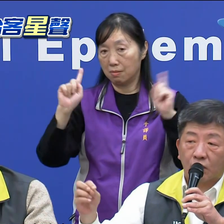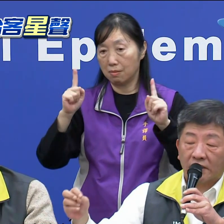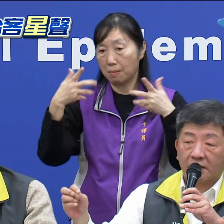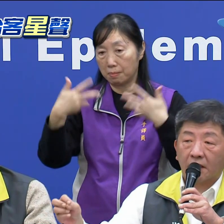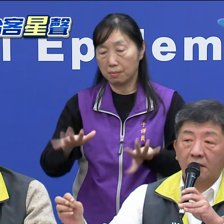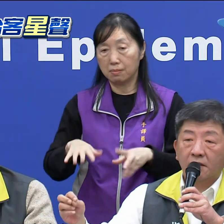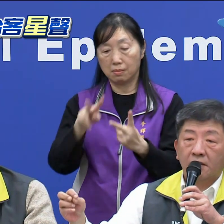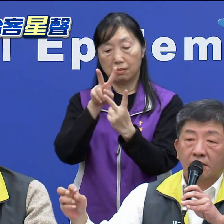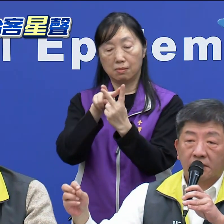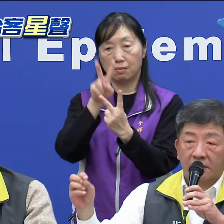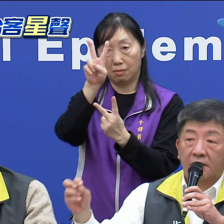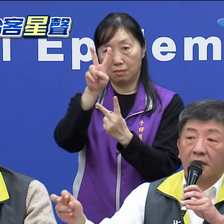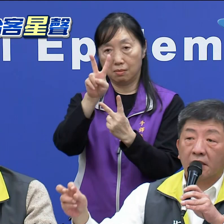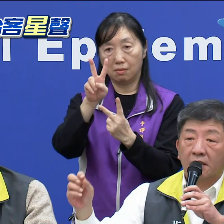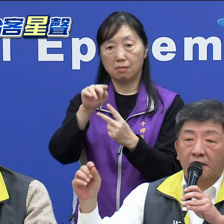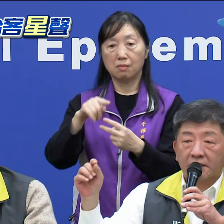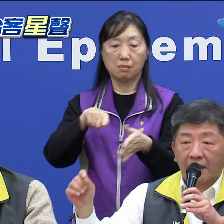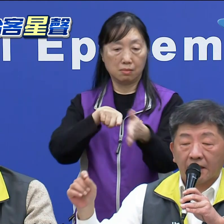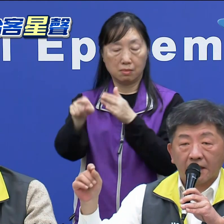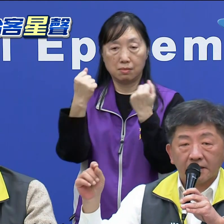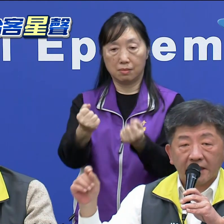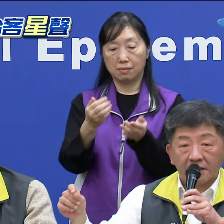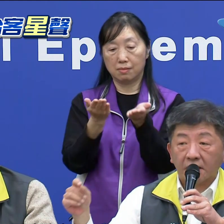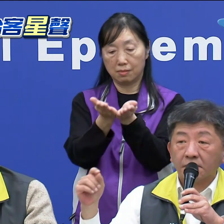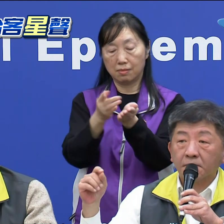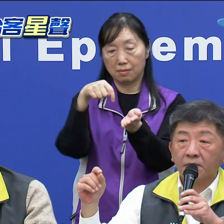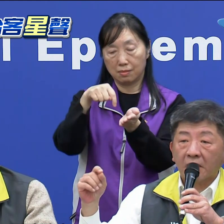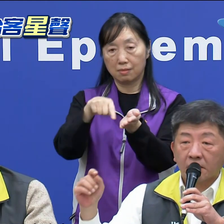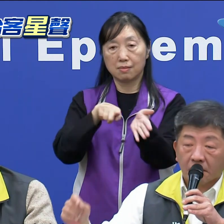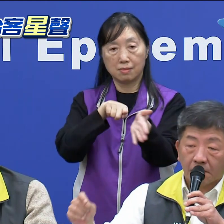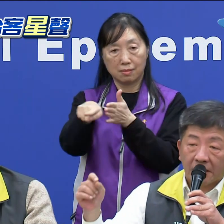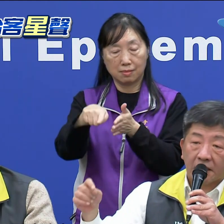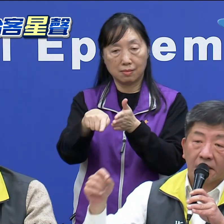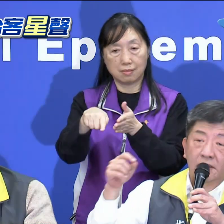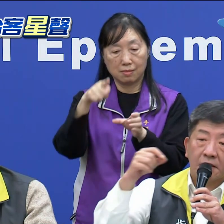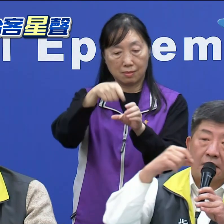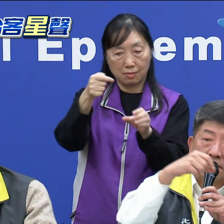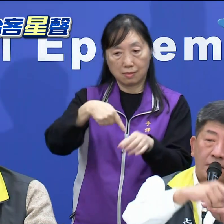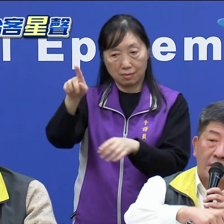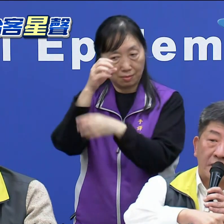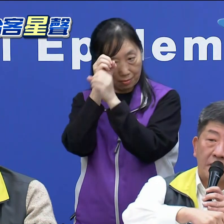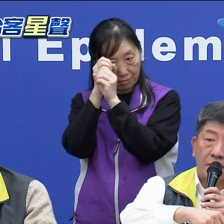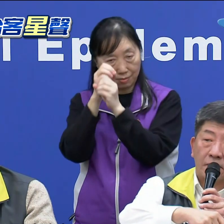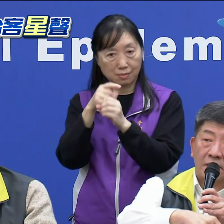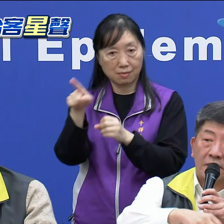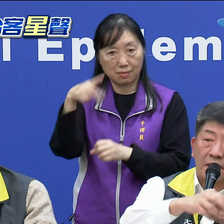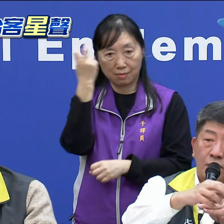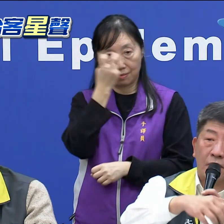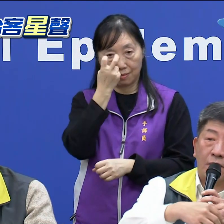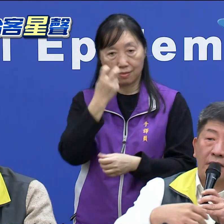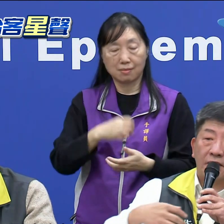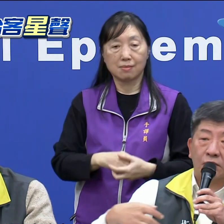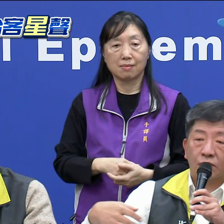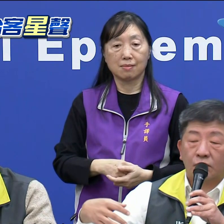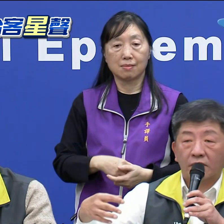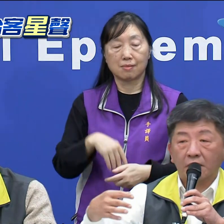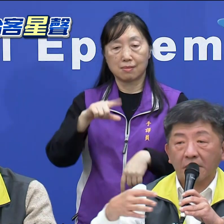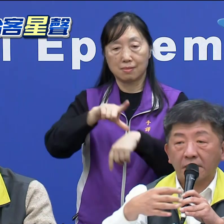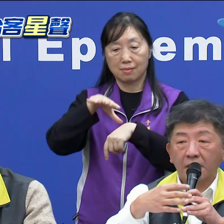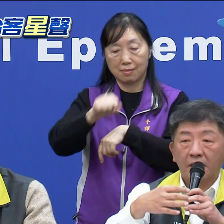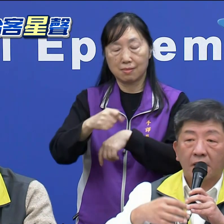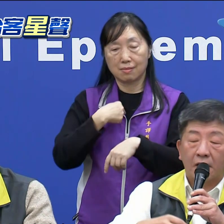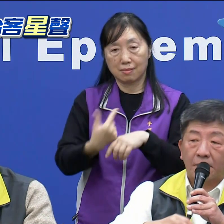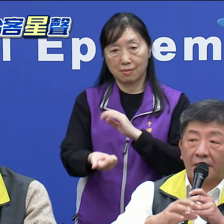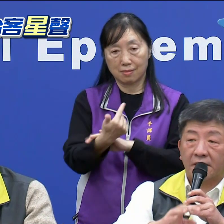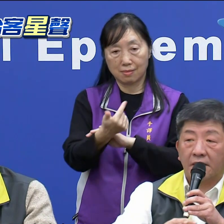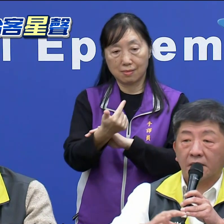全部在船上就直接采检。然后马上送到检验中心，在最快的速度里